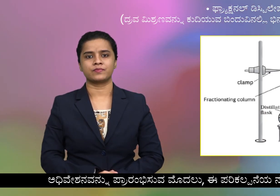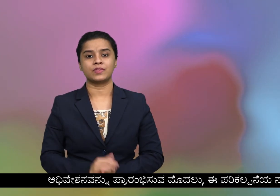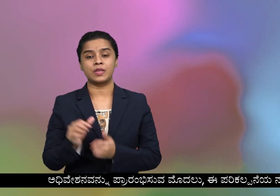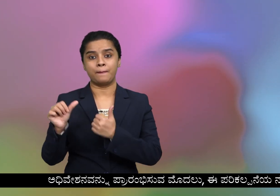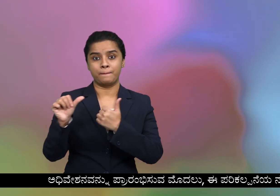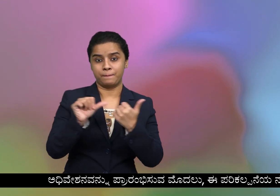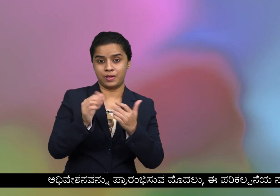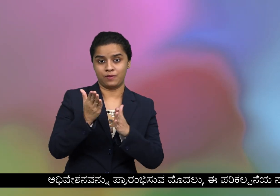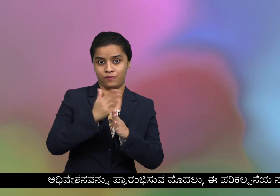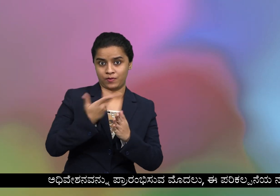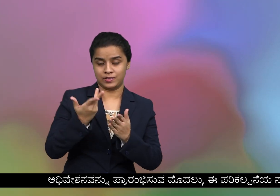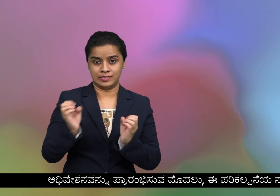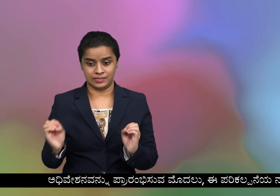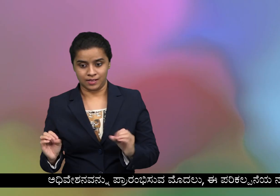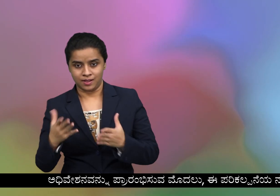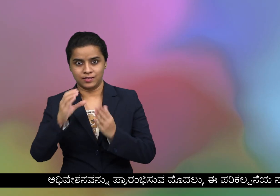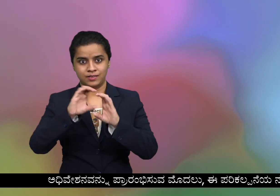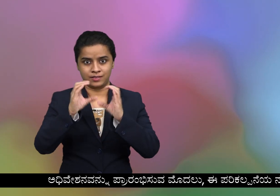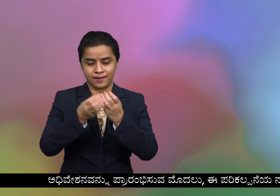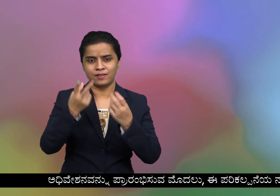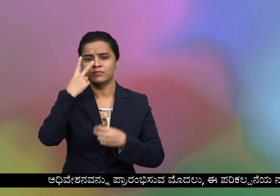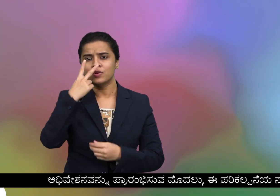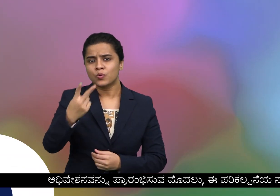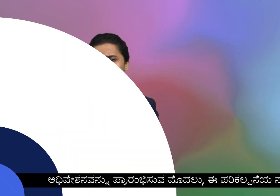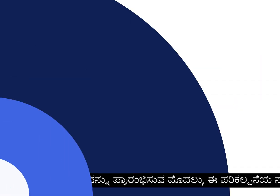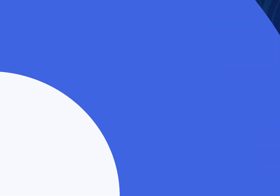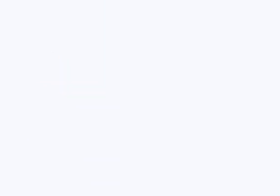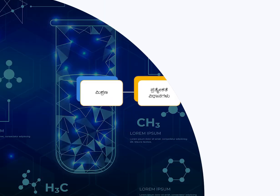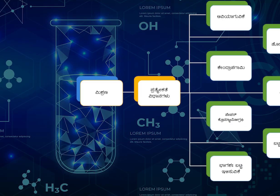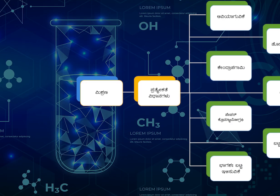ಅಧಿವೇಶನವನ್ನು ಪ್ರಾರಂಭಿಸುವ ಮೊದಲು ಈ ಪರಿಕಲ್ಪನೆಯ ನಕ್ಷೆಯನ್ನು ನೋಡೋಣ.